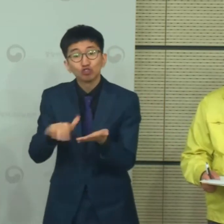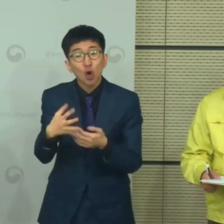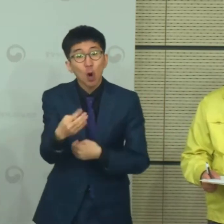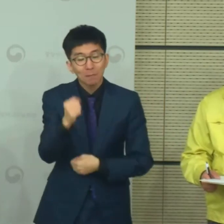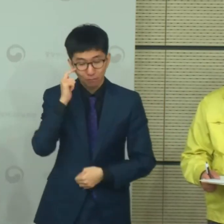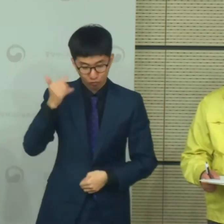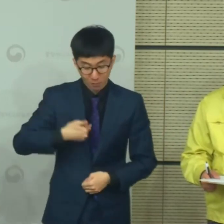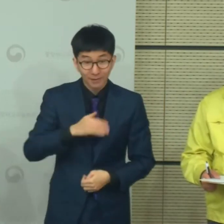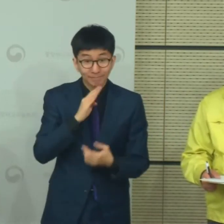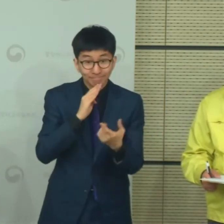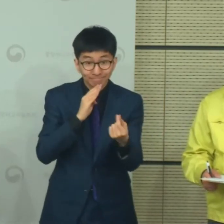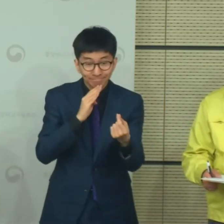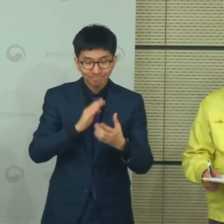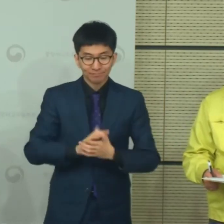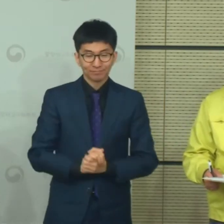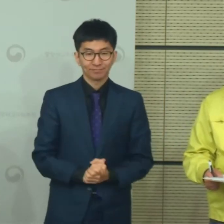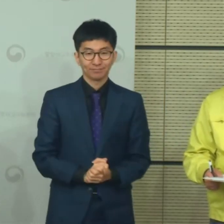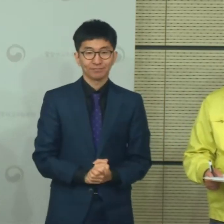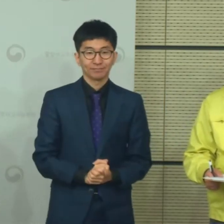네, 그